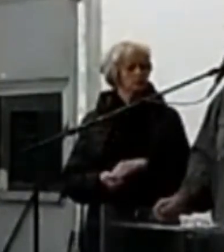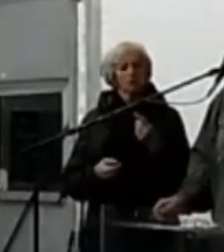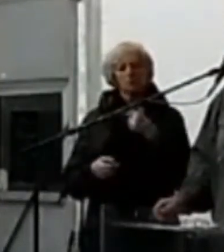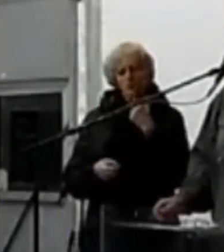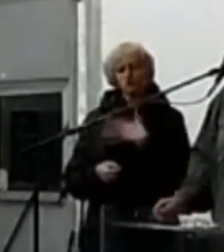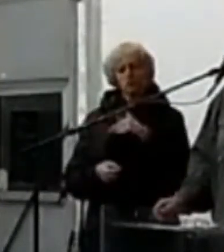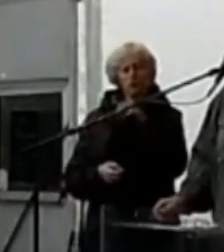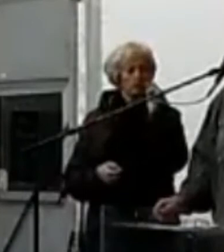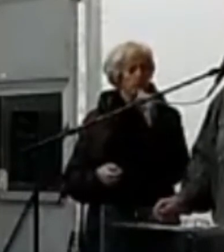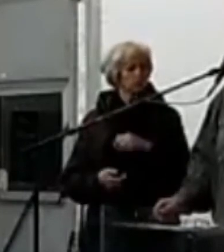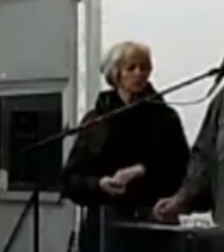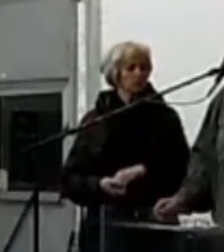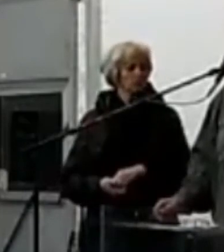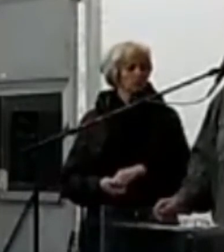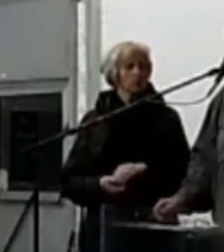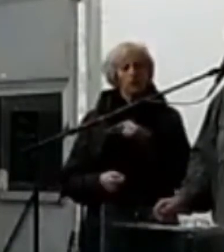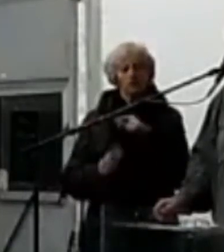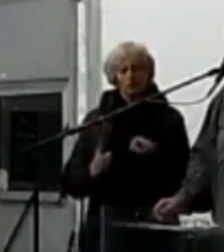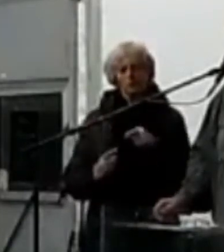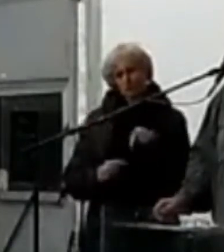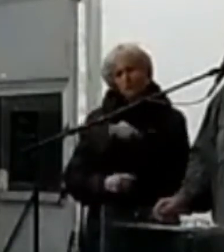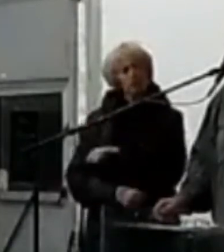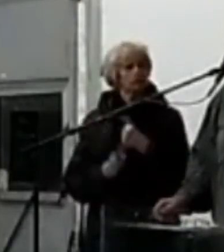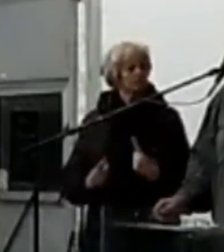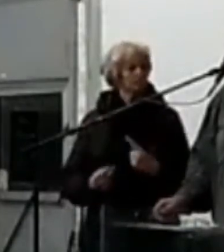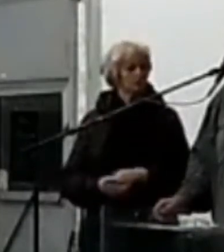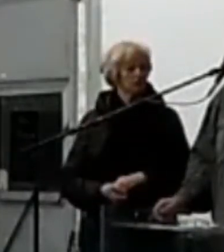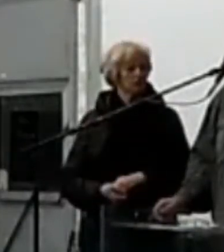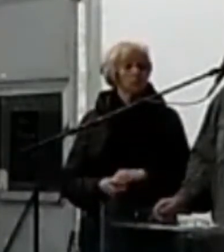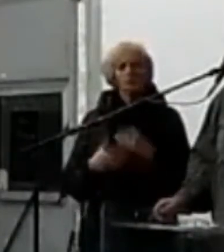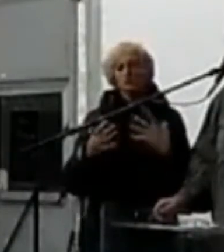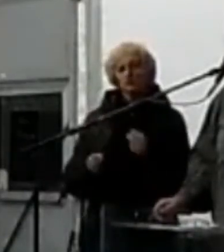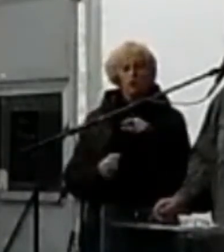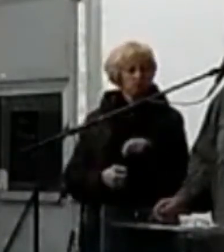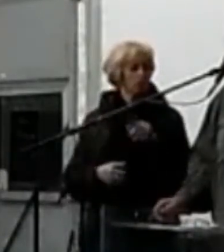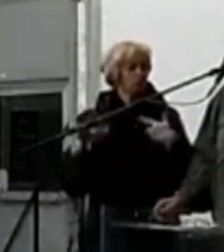ljudima zbog kojih ovo sve i postoji, o uzgajivačima.